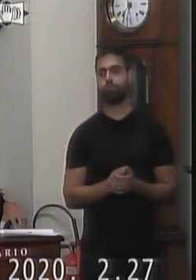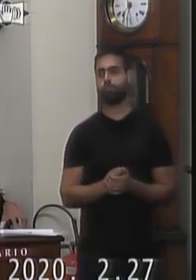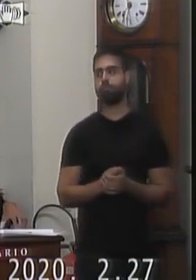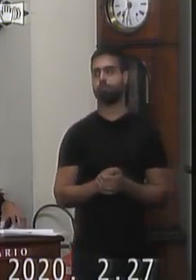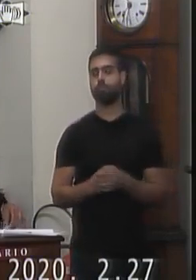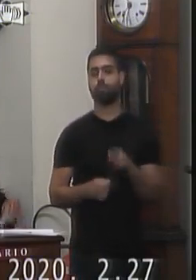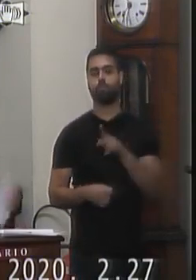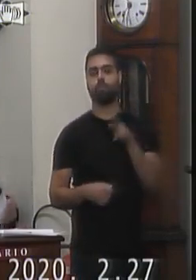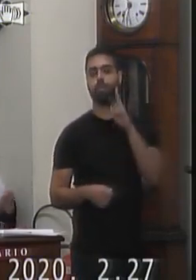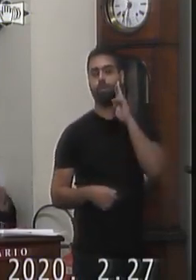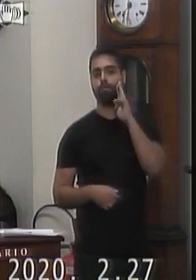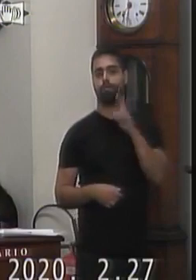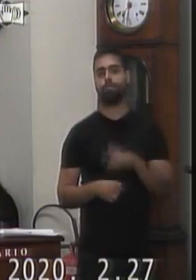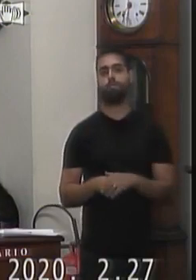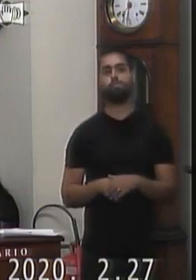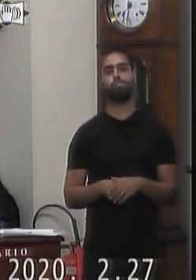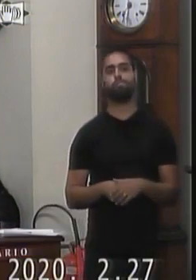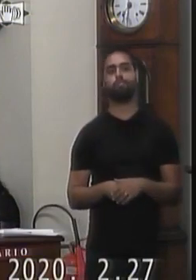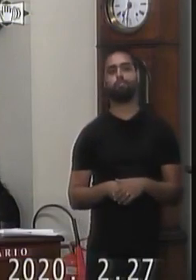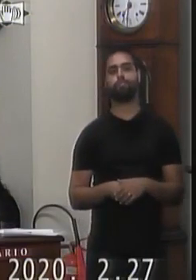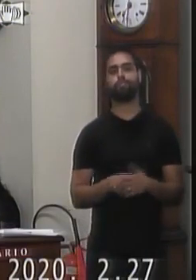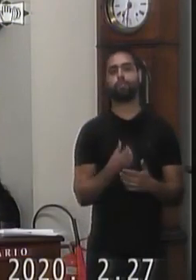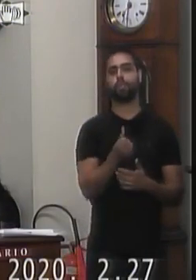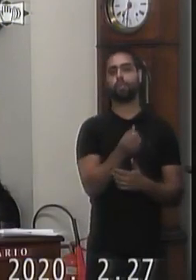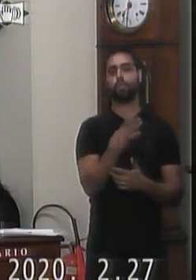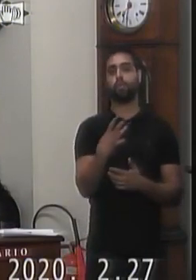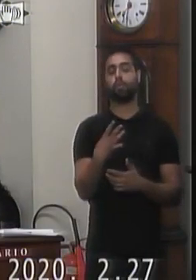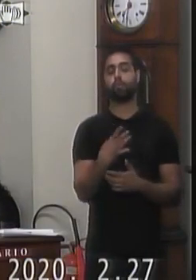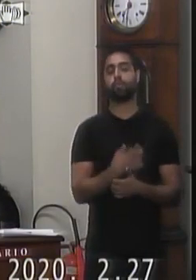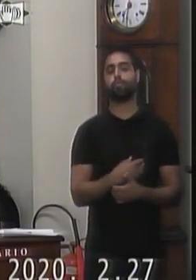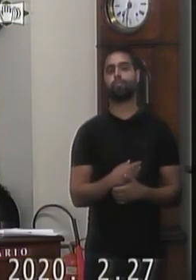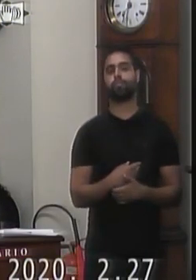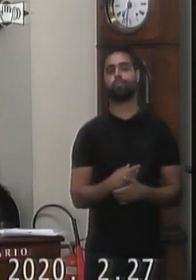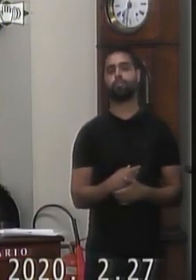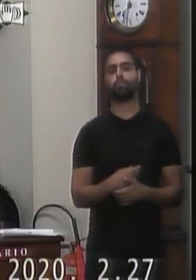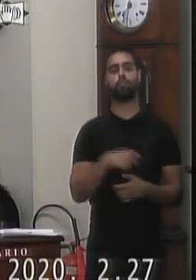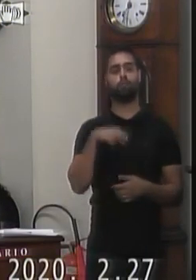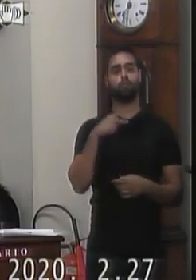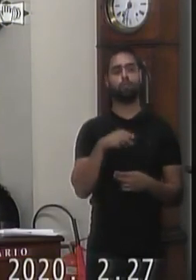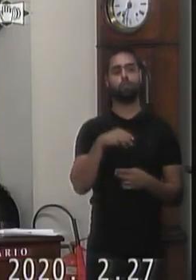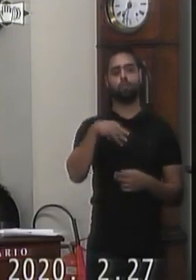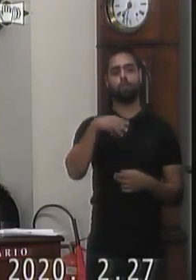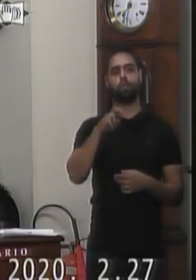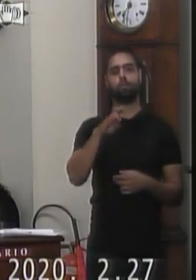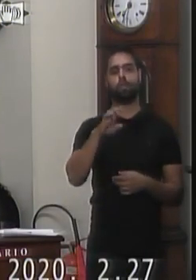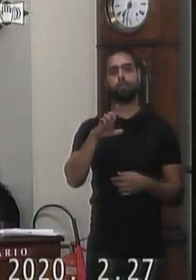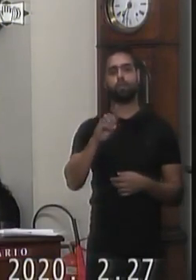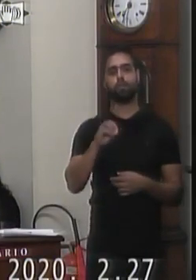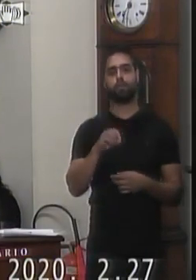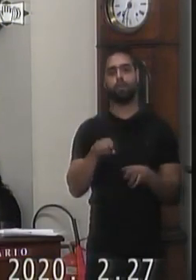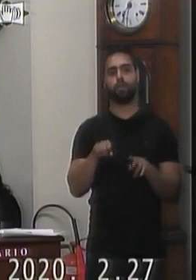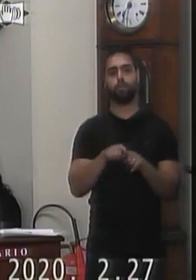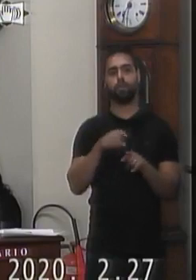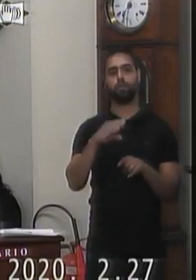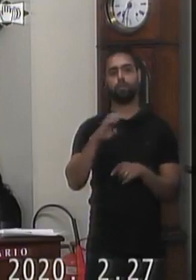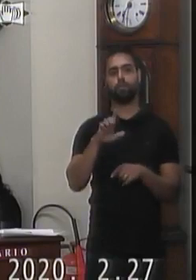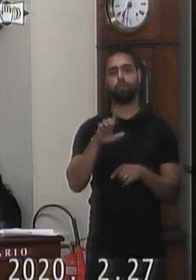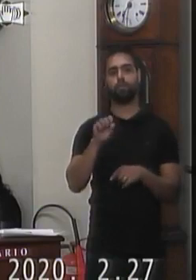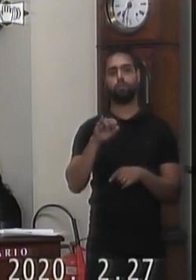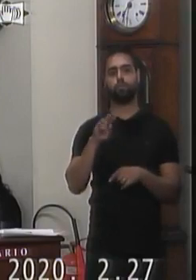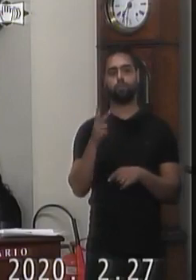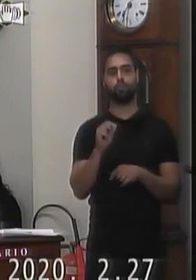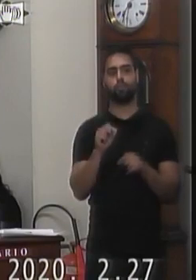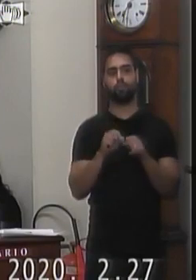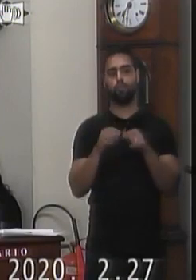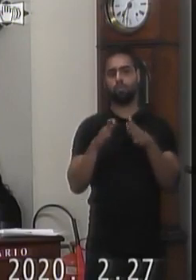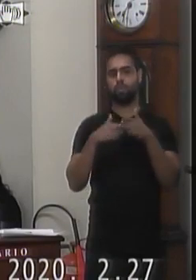vereador professor Rafael. Indicação 64 são dos vereadores Marcelo de Santa Isabel e Celcinho do Barro,